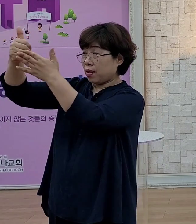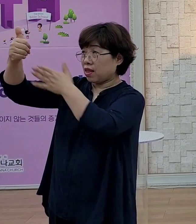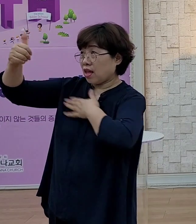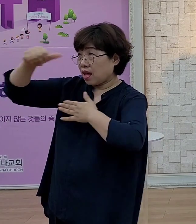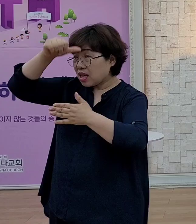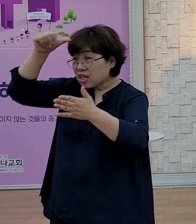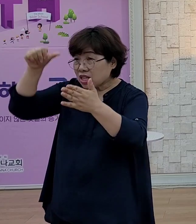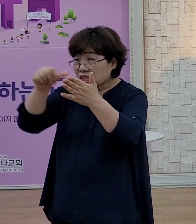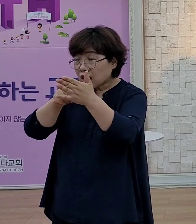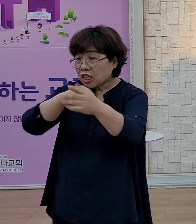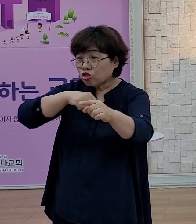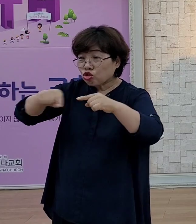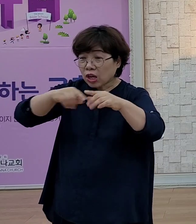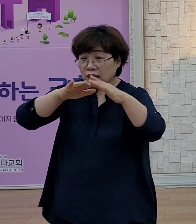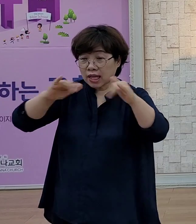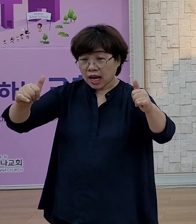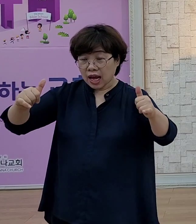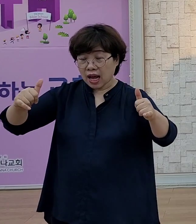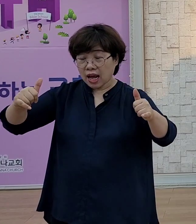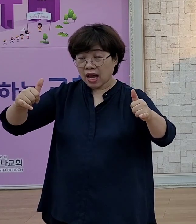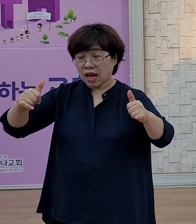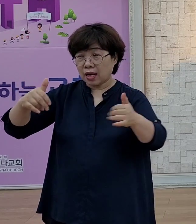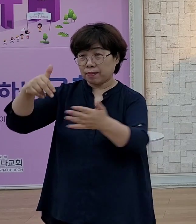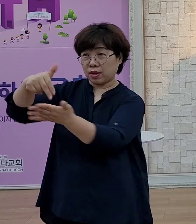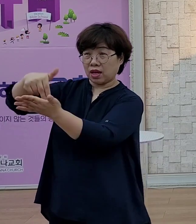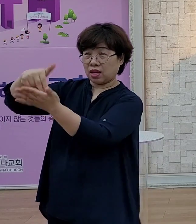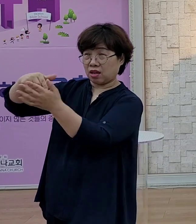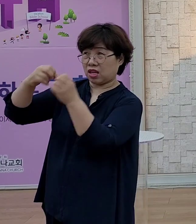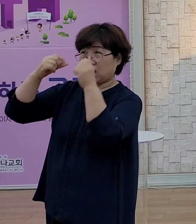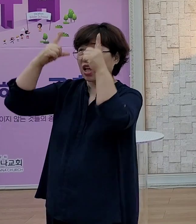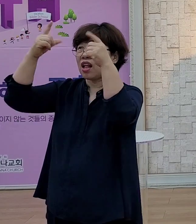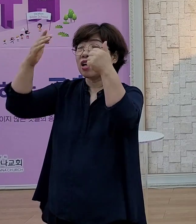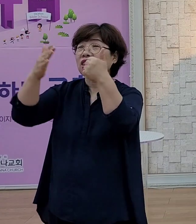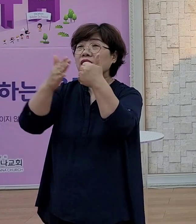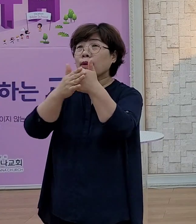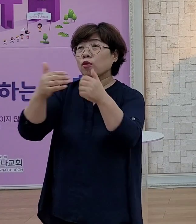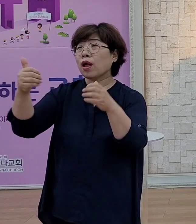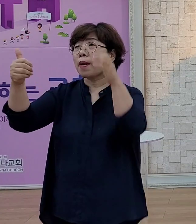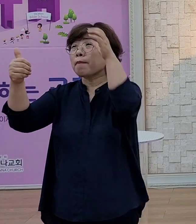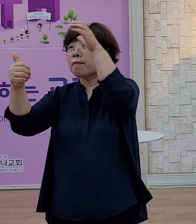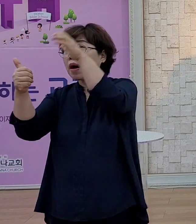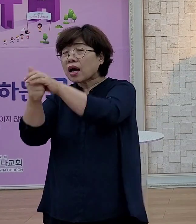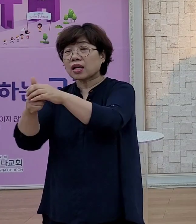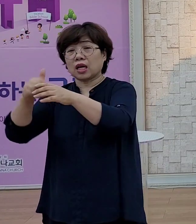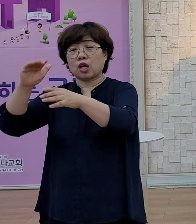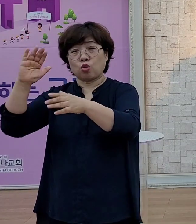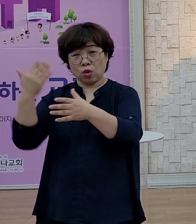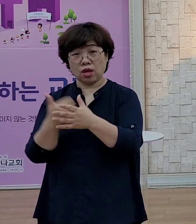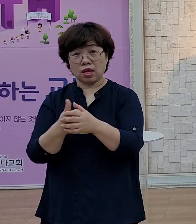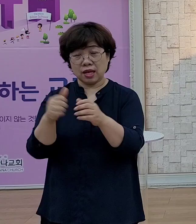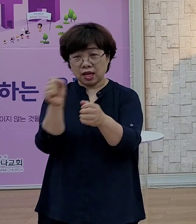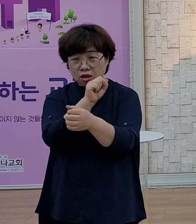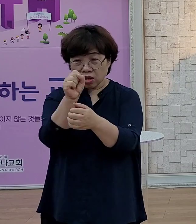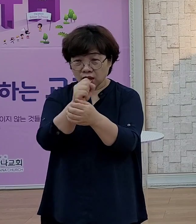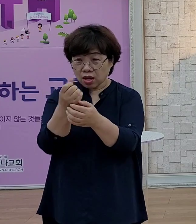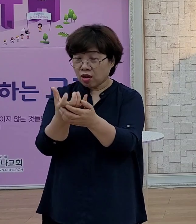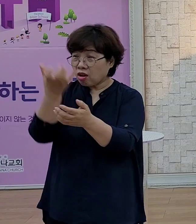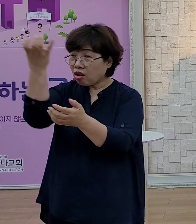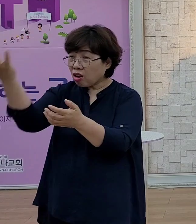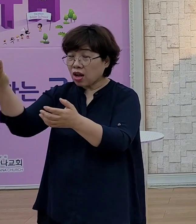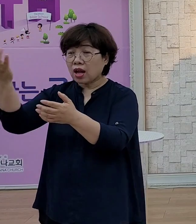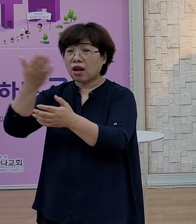인생을 주관하시는 분이시구나 라는 것을 깨달았기 때문에 내 인생의 운전대를 그분께